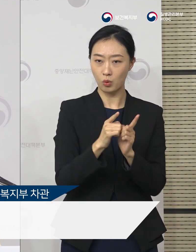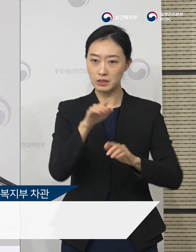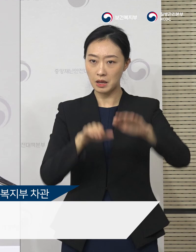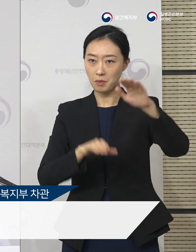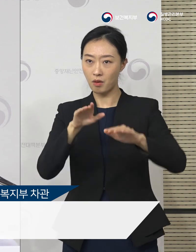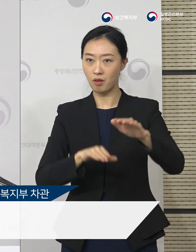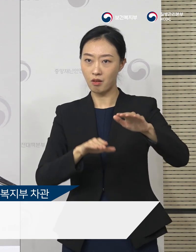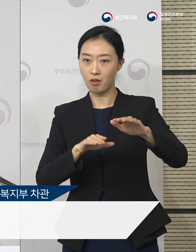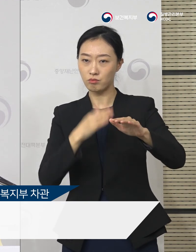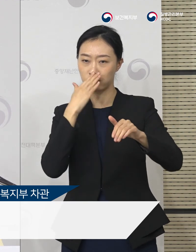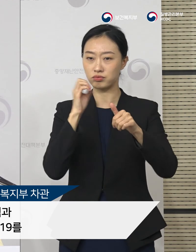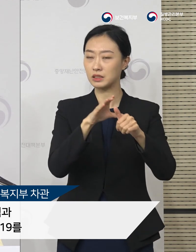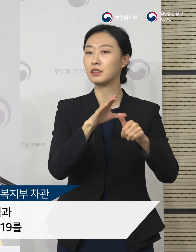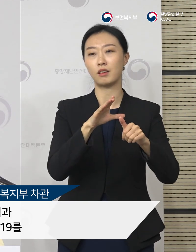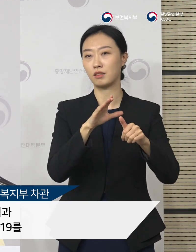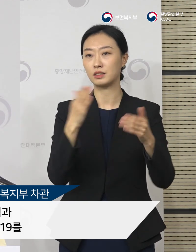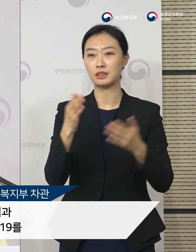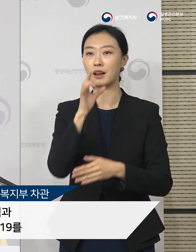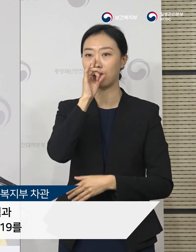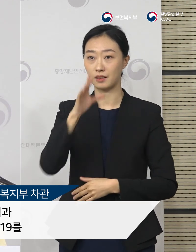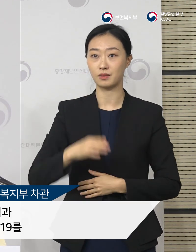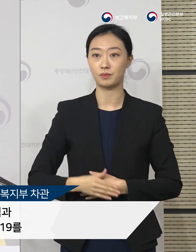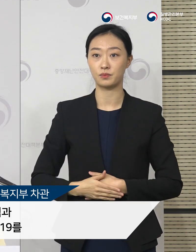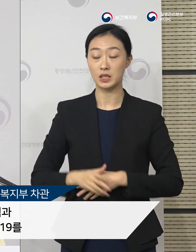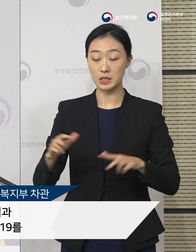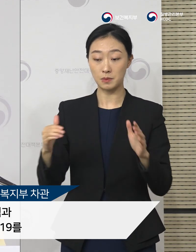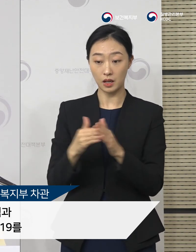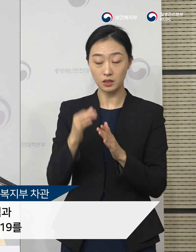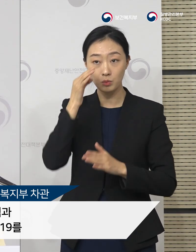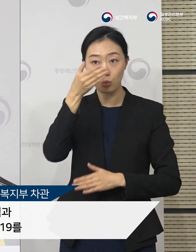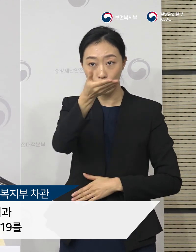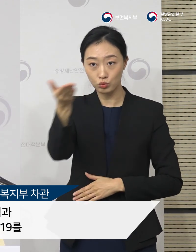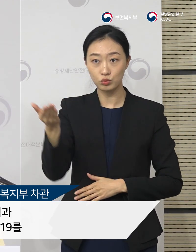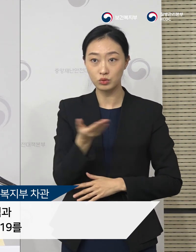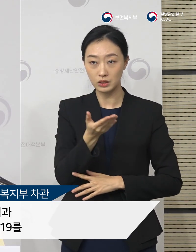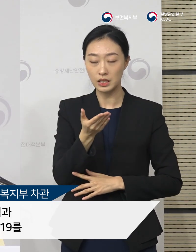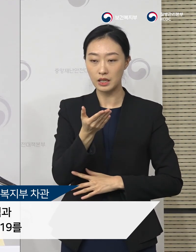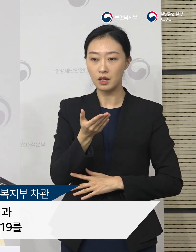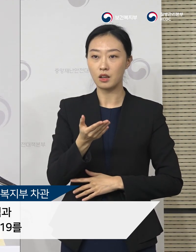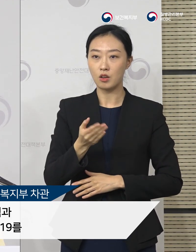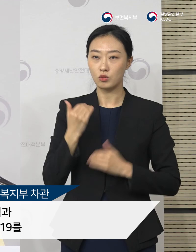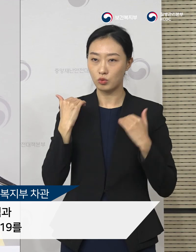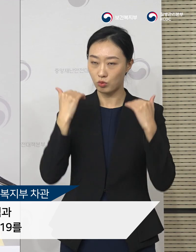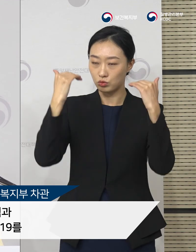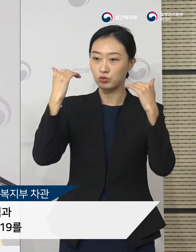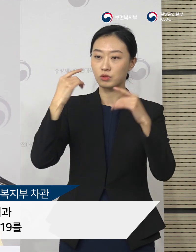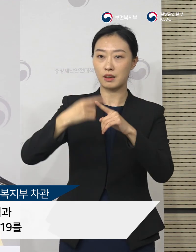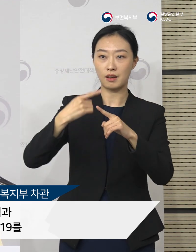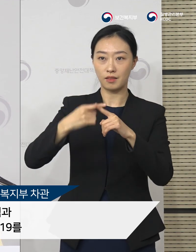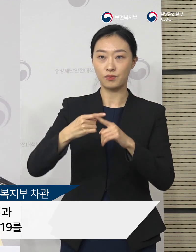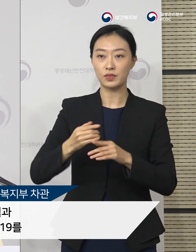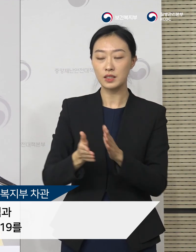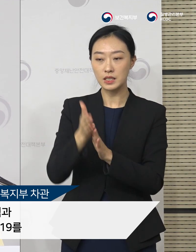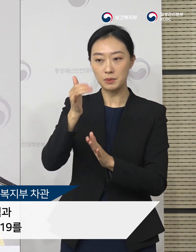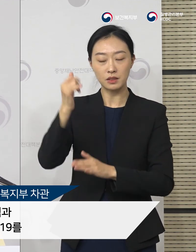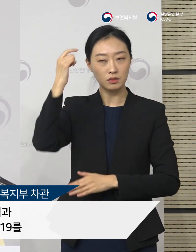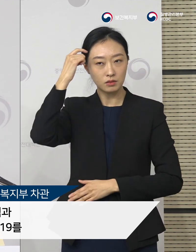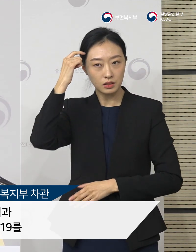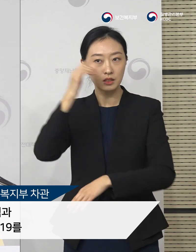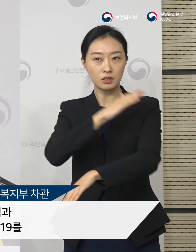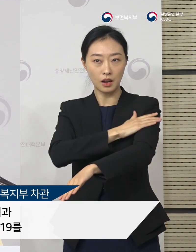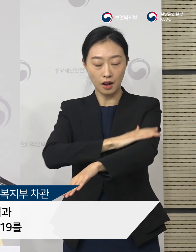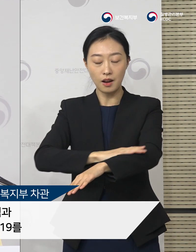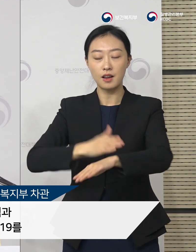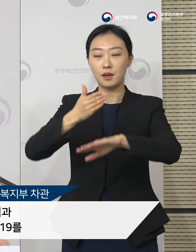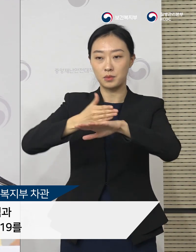없어야 할 것입니다. 국민들께서 지금까지 보여주셨던 성숙한 시민의식과 협조에 깊이 감사드리며 다